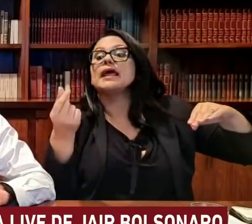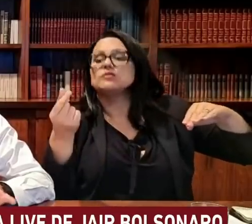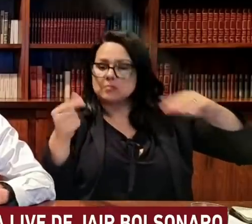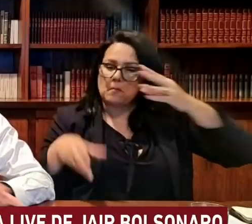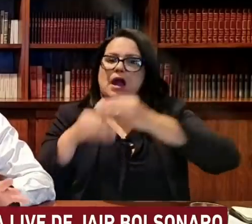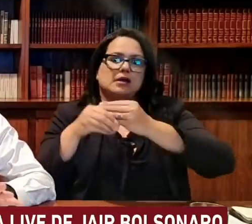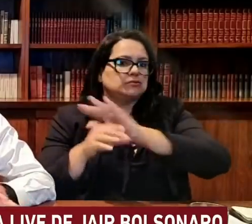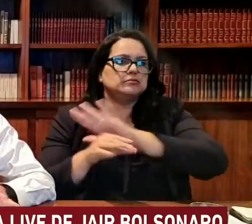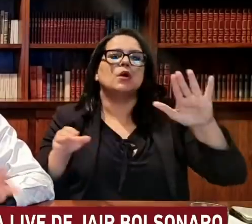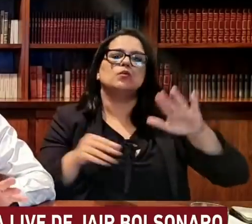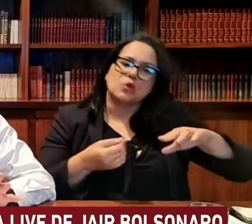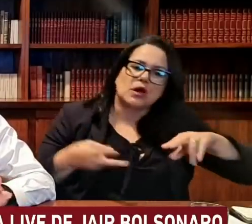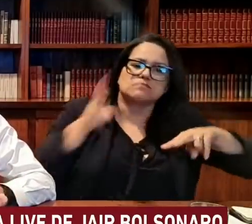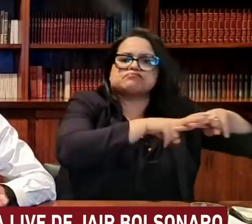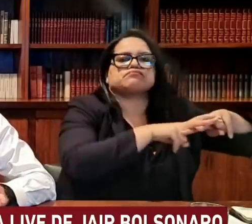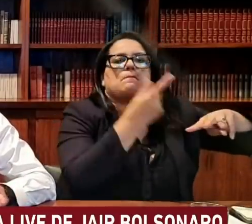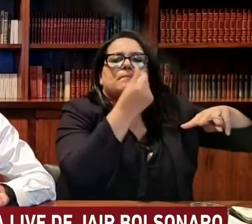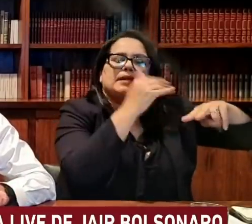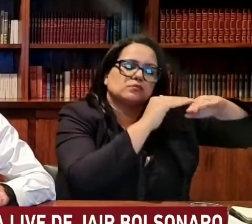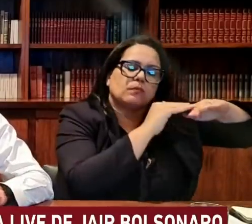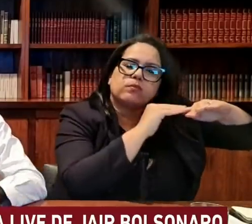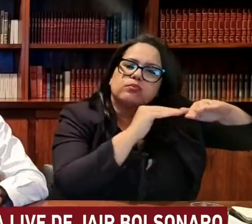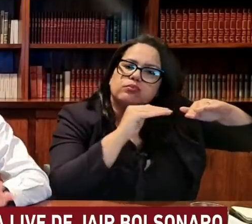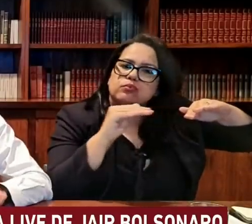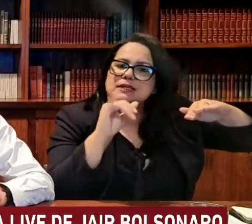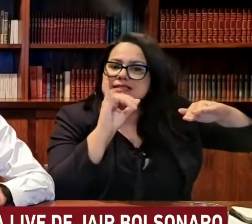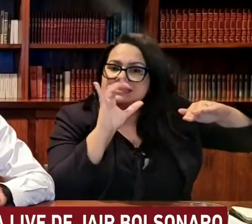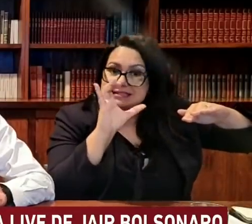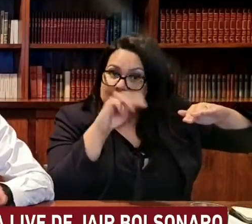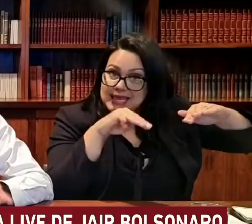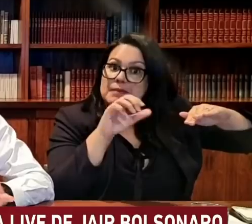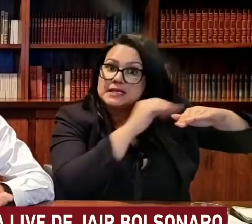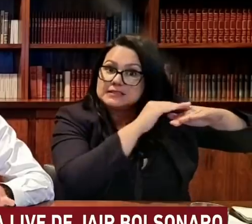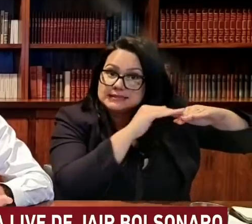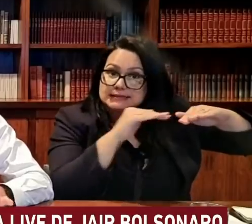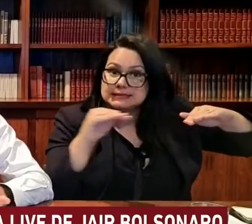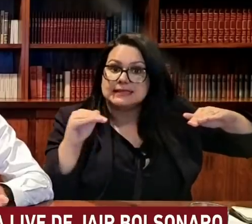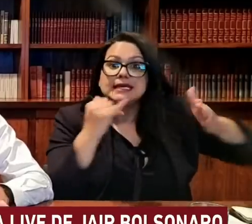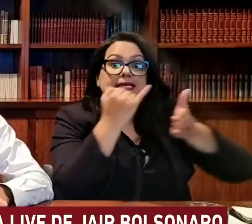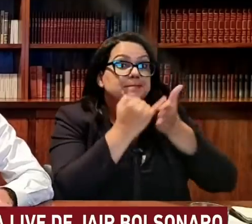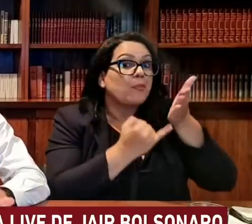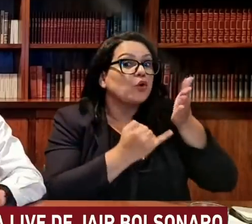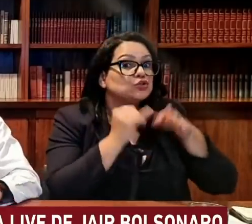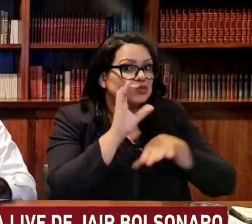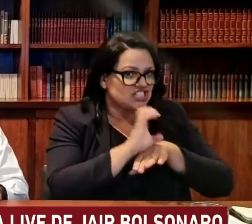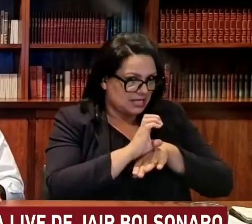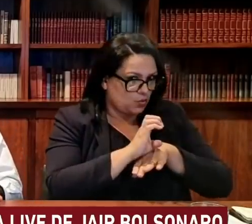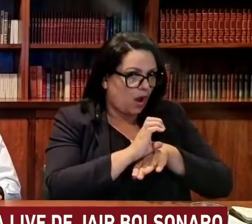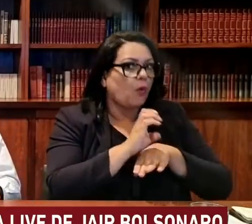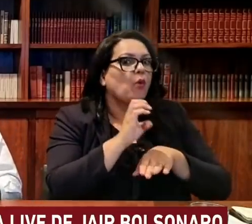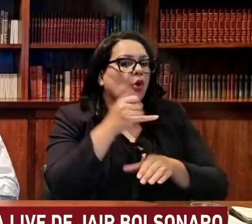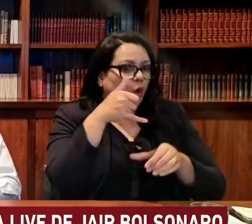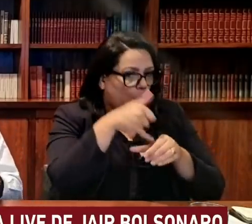Basicamente, congela para valer o ICMS, que é o imposto estadual, dos